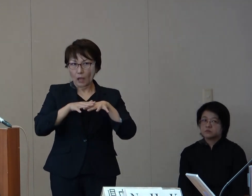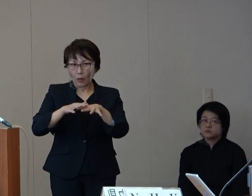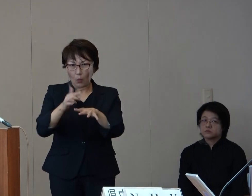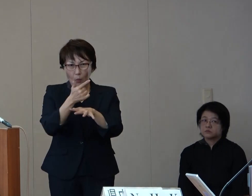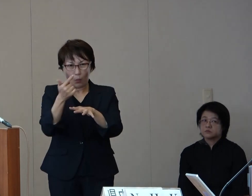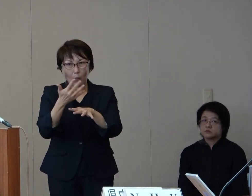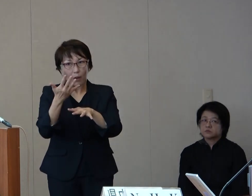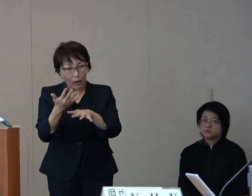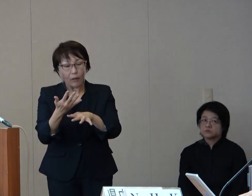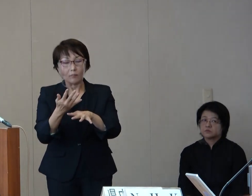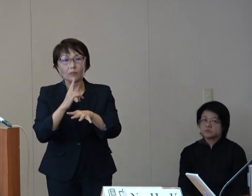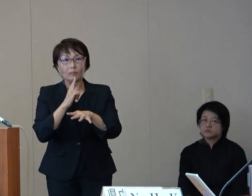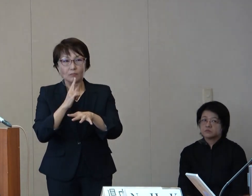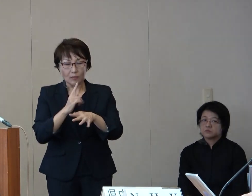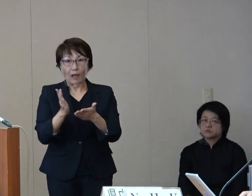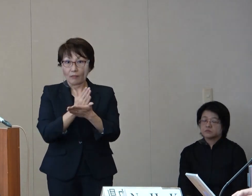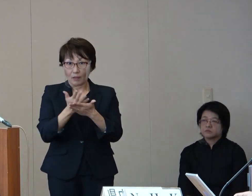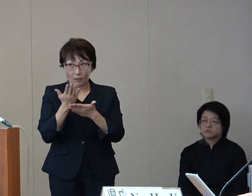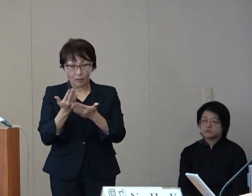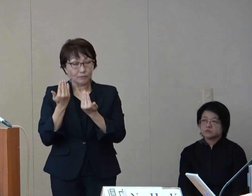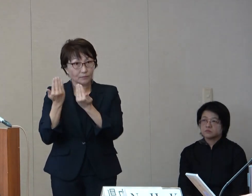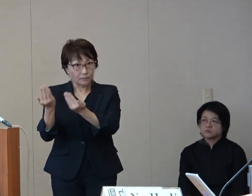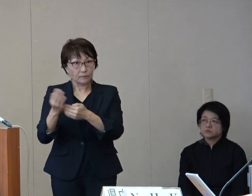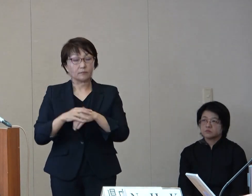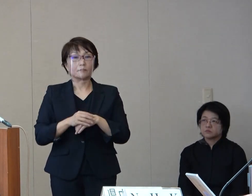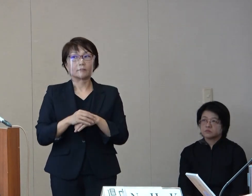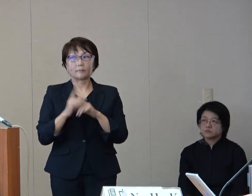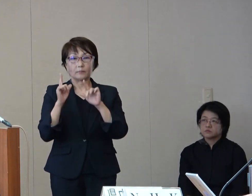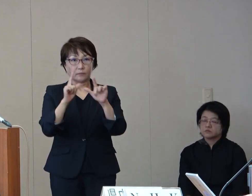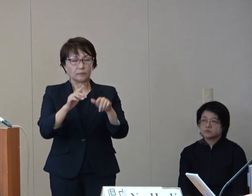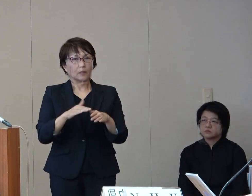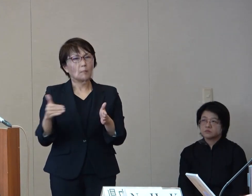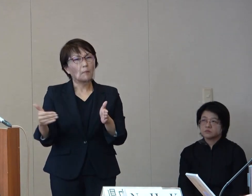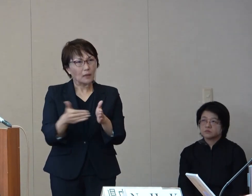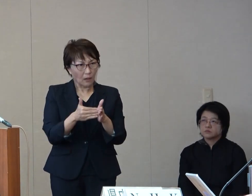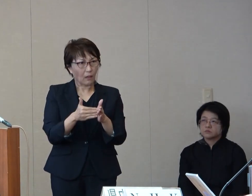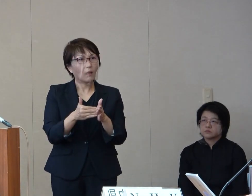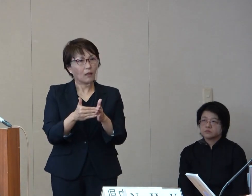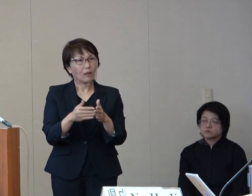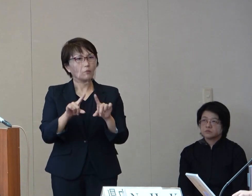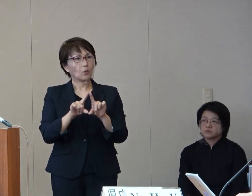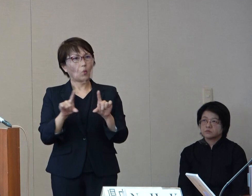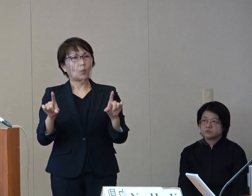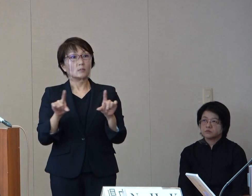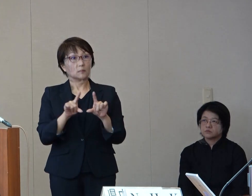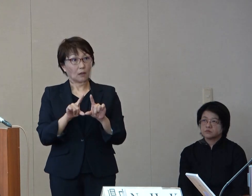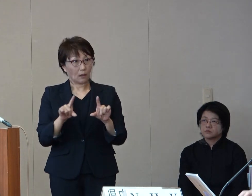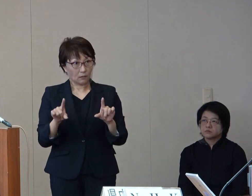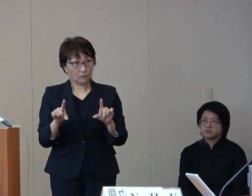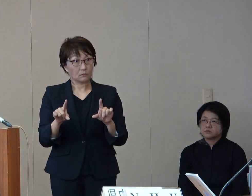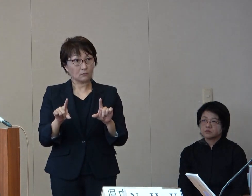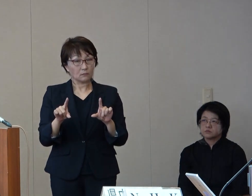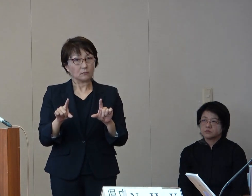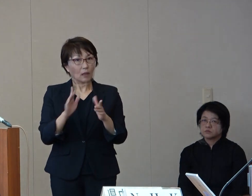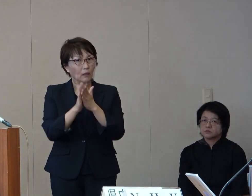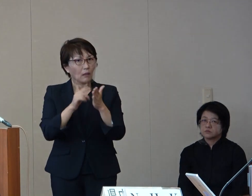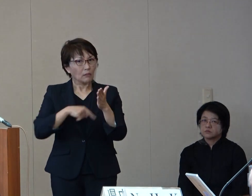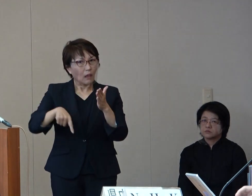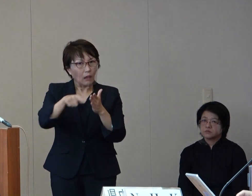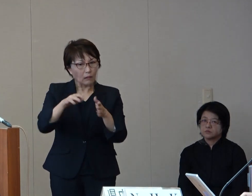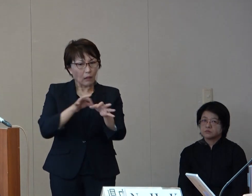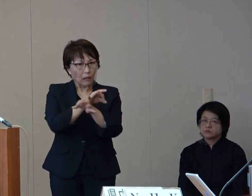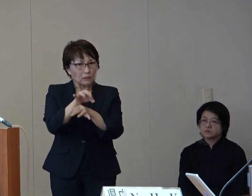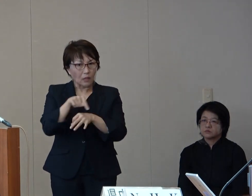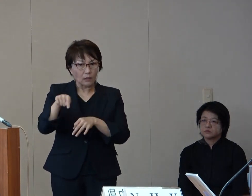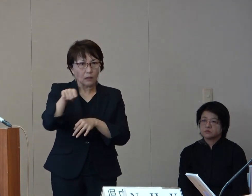ひぁっまハイあのまあこれまで当然あのみんな